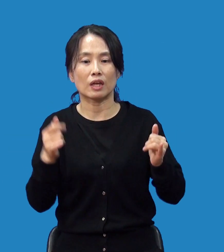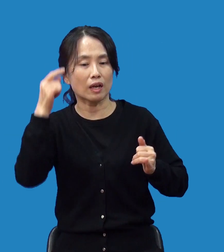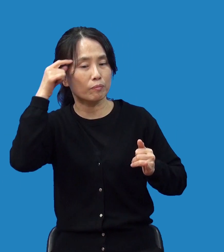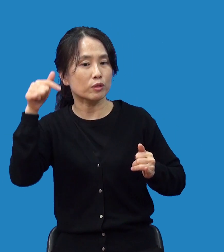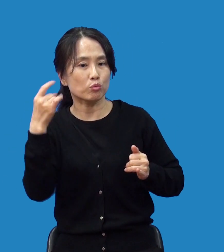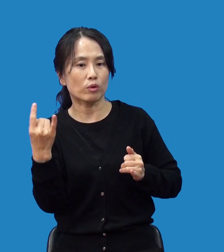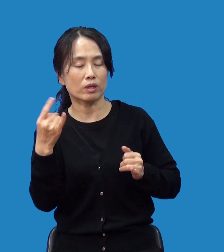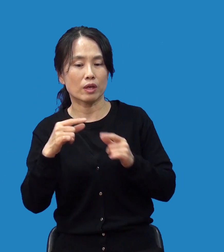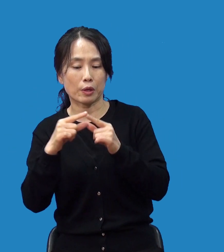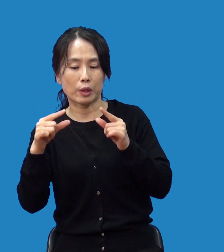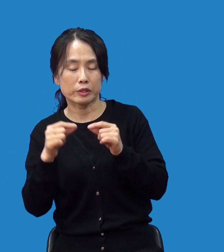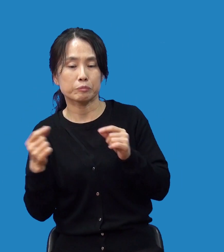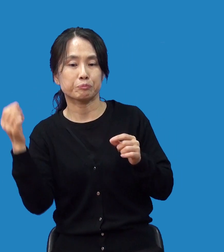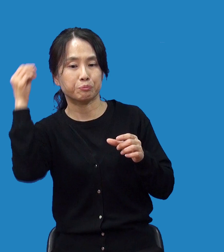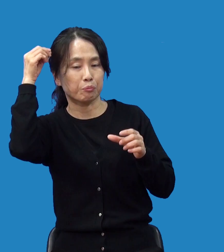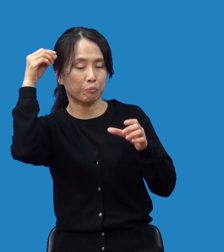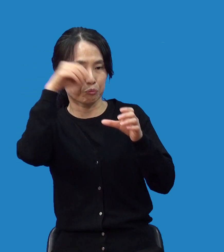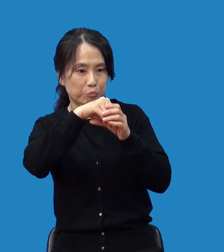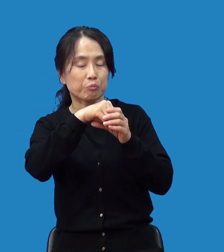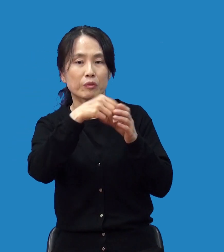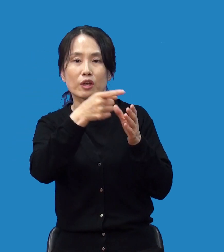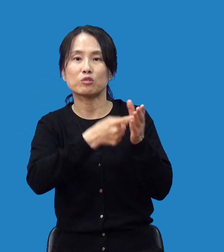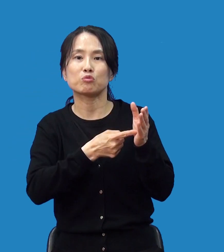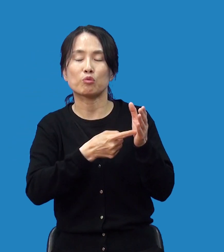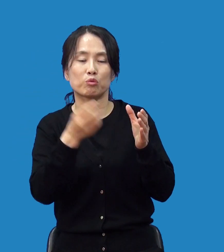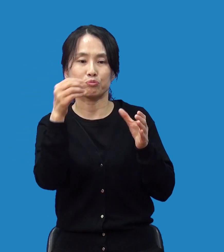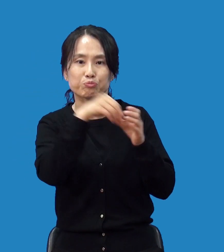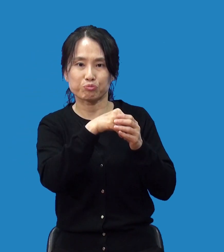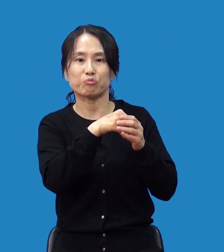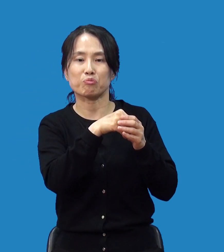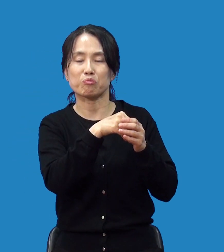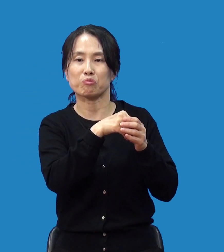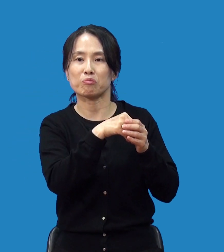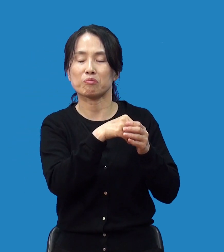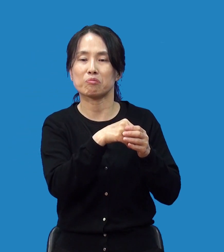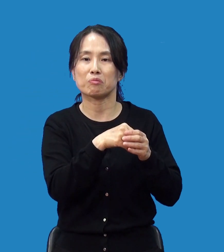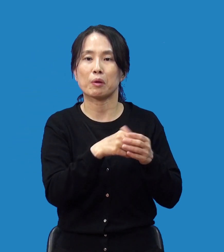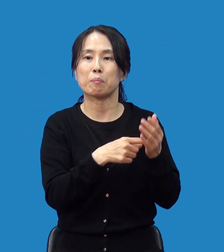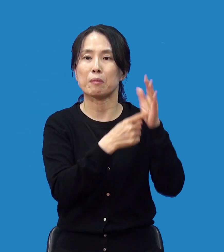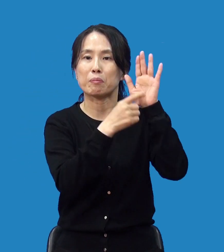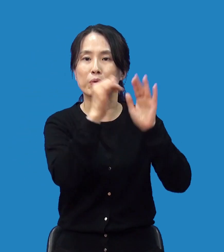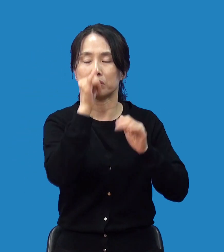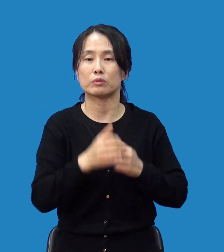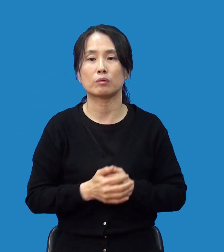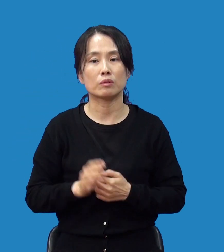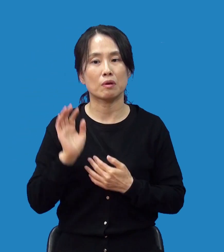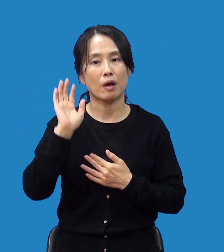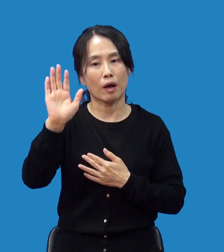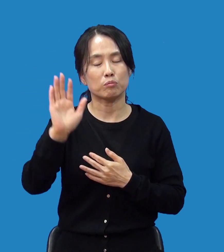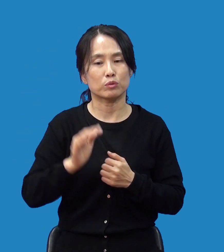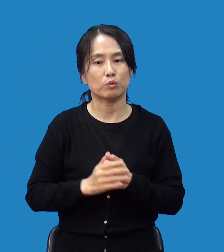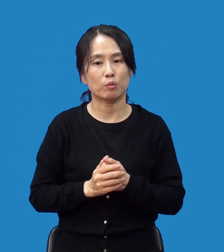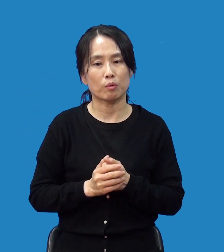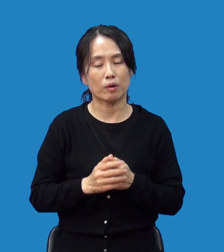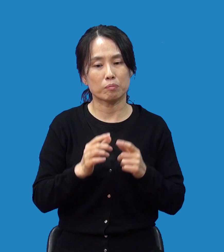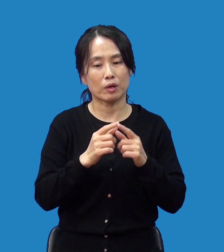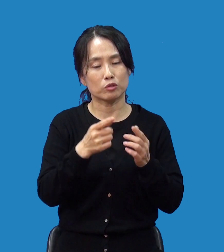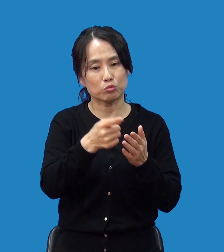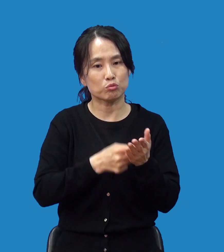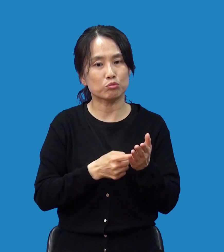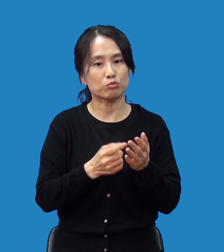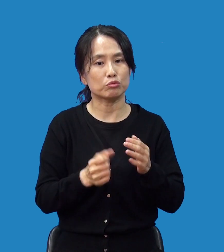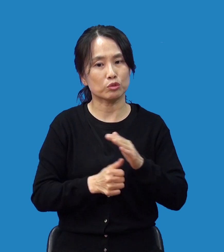뇌 임플란트 칩 이식술이 성공을 하게 되면 인류는 아마 많은 질병으로부터 해방될